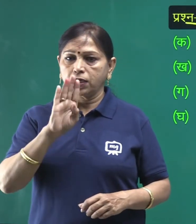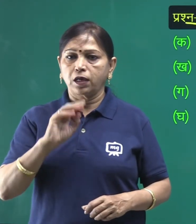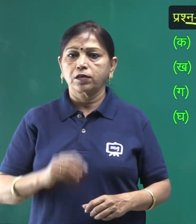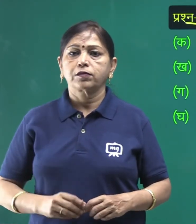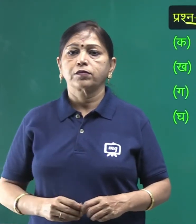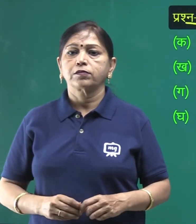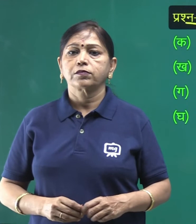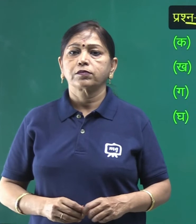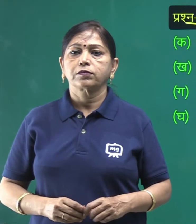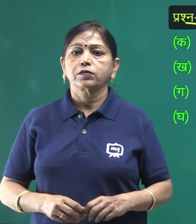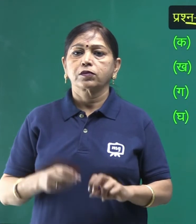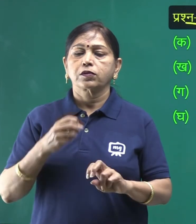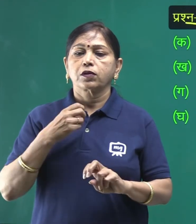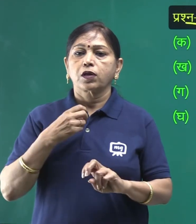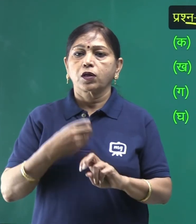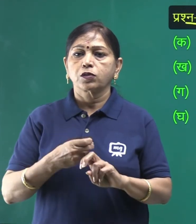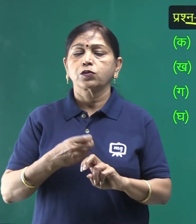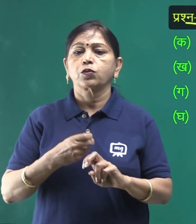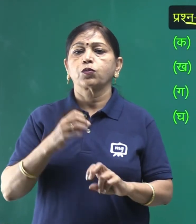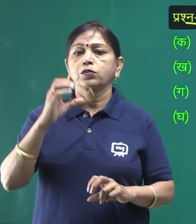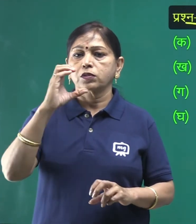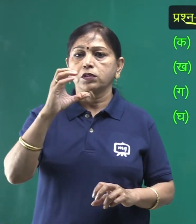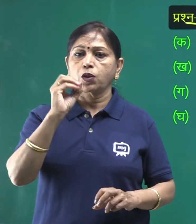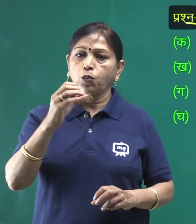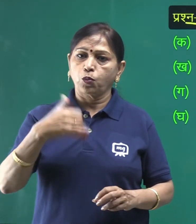4 ठोस कार्बन मोनोऑक्साइड को।